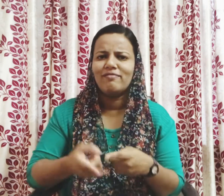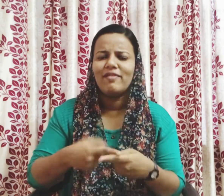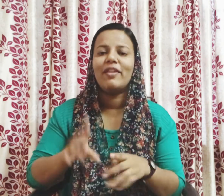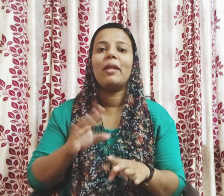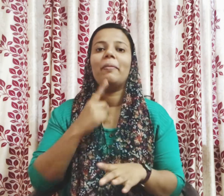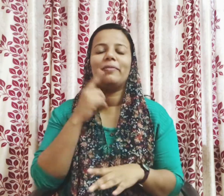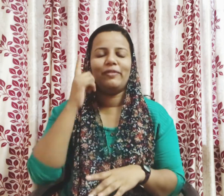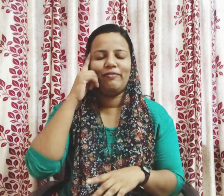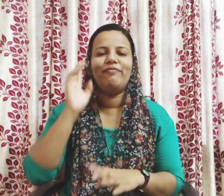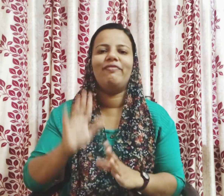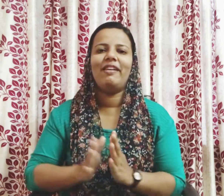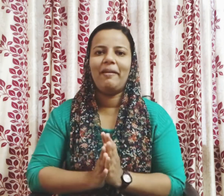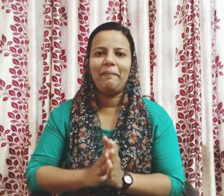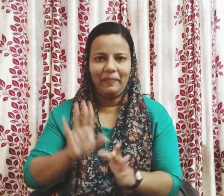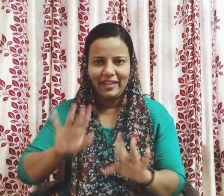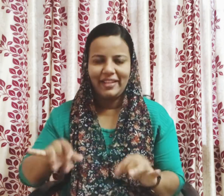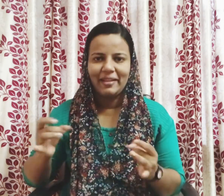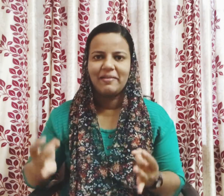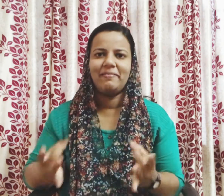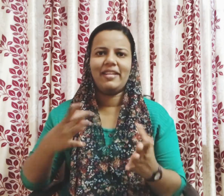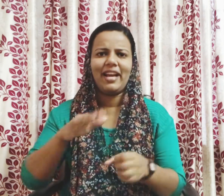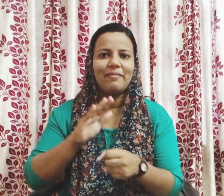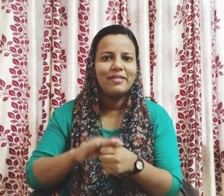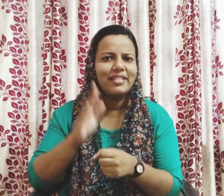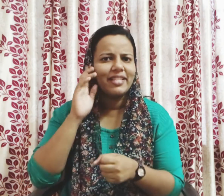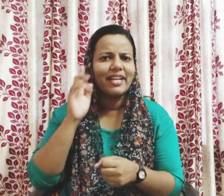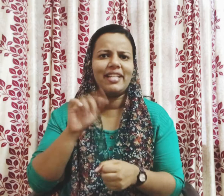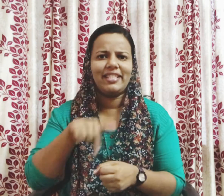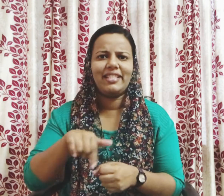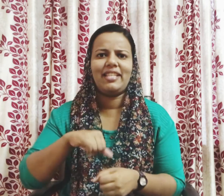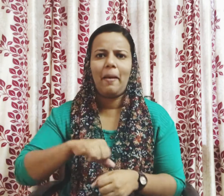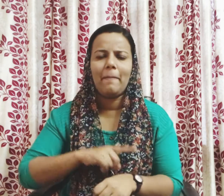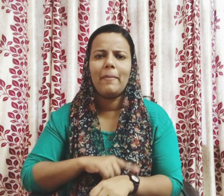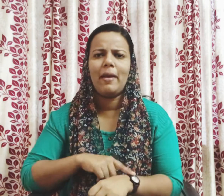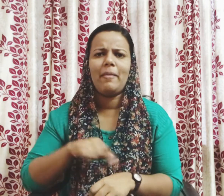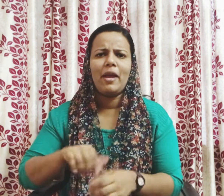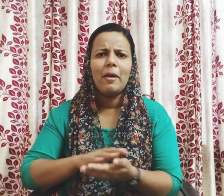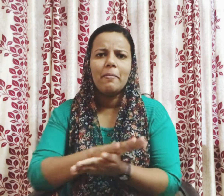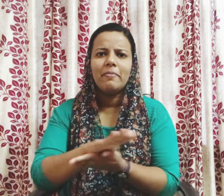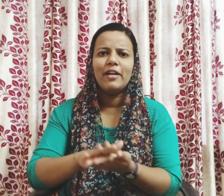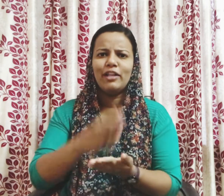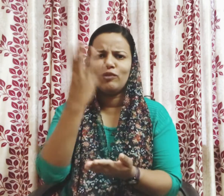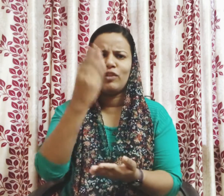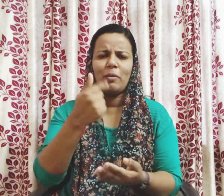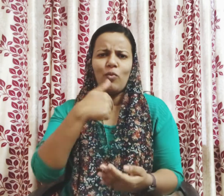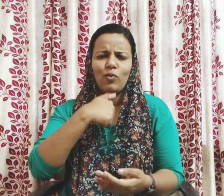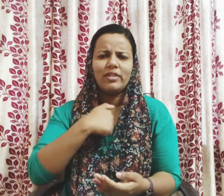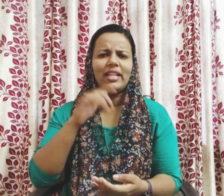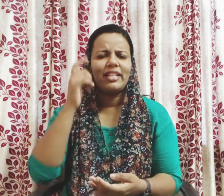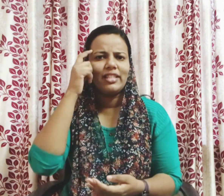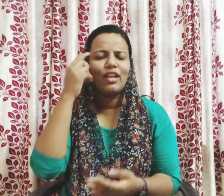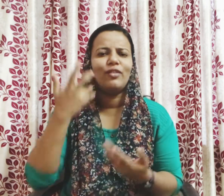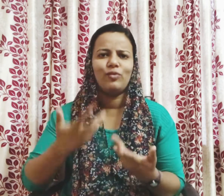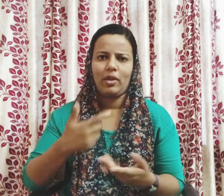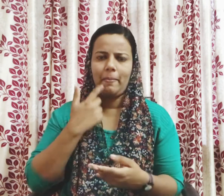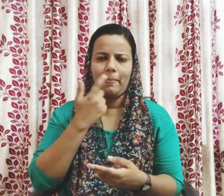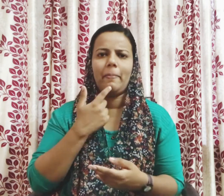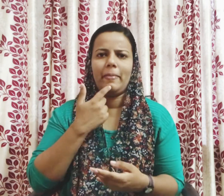അതാണ് അതിൻ്റെ അർത്ഥം. പ്രിയപ്പെട്ടവരെ, ഇന്ന് ഈ പ്രഭാതത്തിൽ ഈ സന്ദേശം പറയുമ്പോൾ പരിശുദ്ധാത്മാവിൻ്റെ ഉള്ളിൽ തന്നിരിക്കുന്ന ആലോചന, ഈ സന്ദേശം കേൾക്കുന്ന